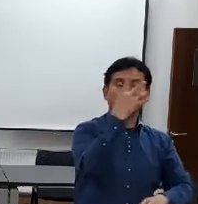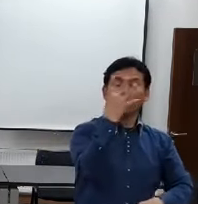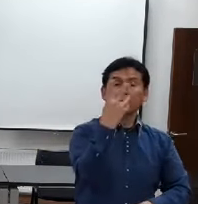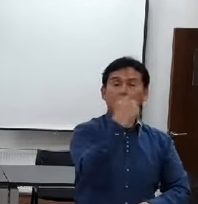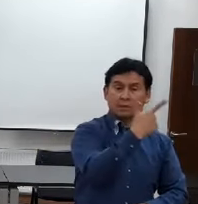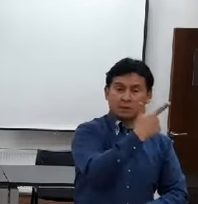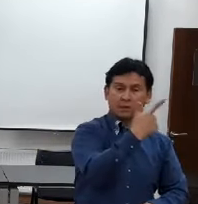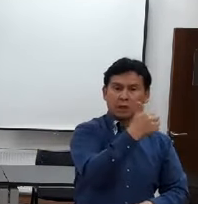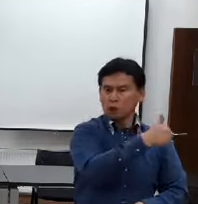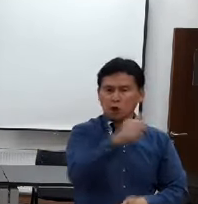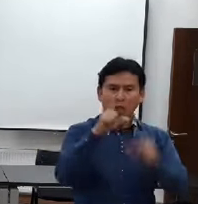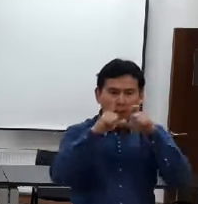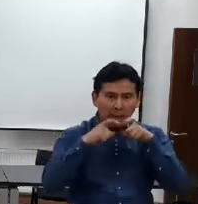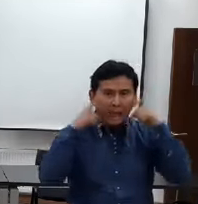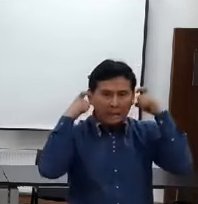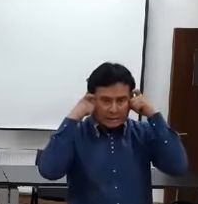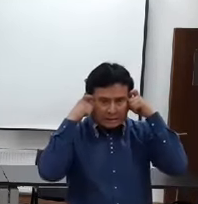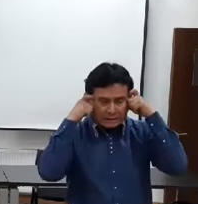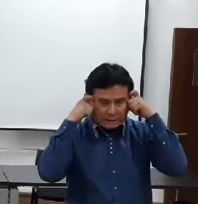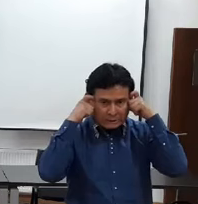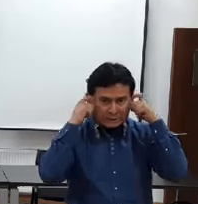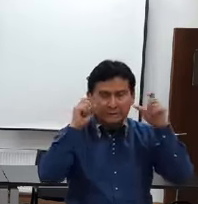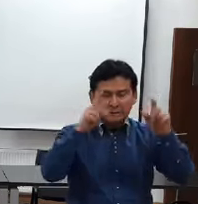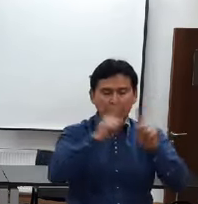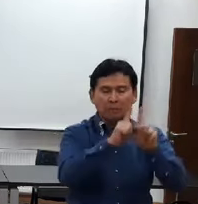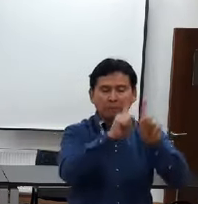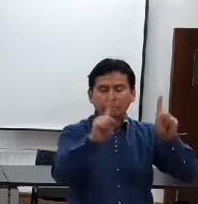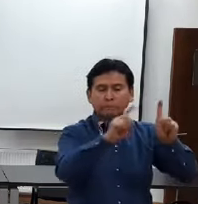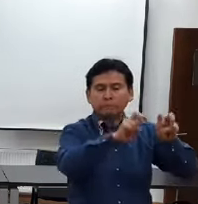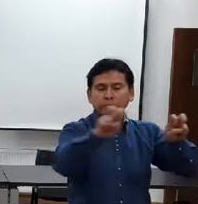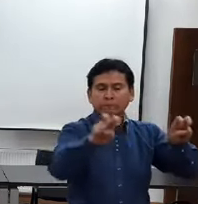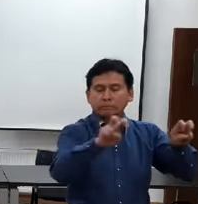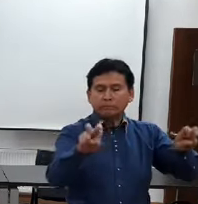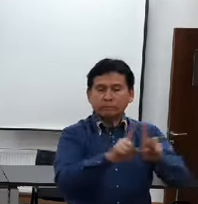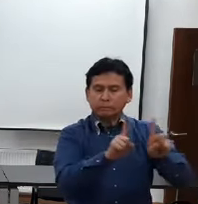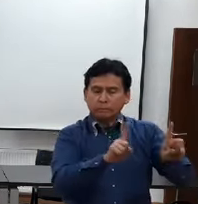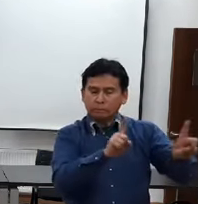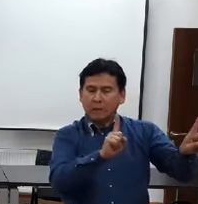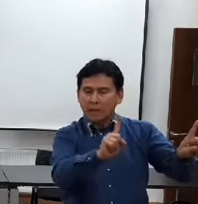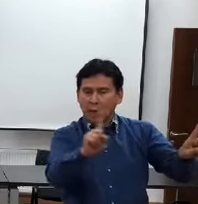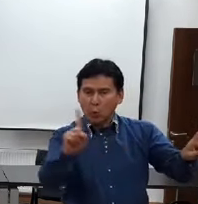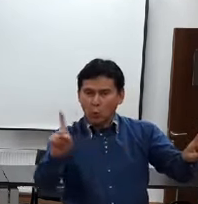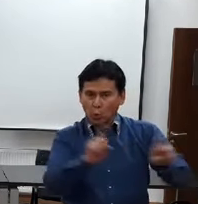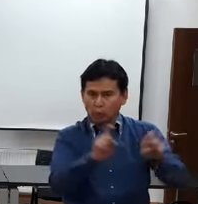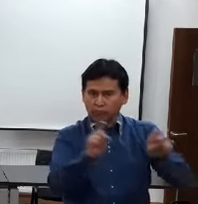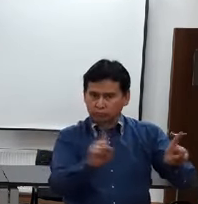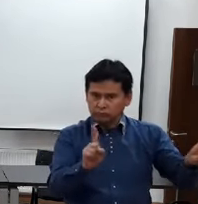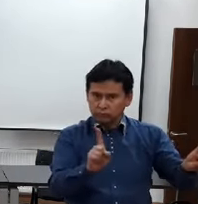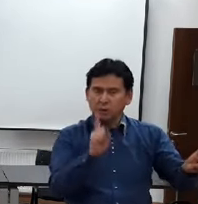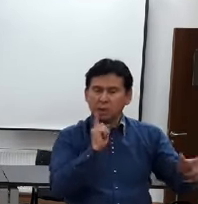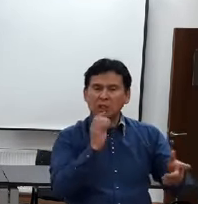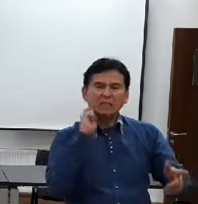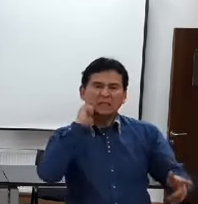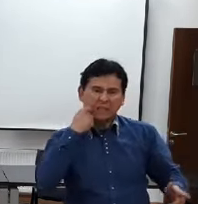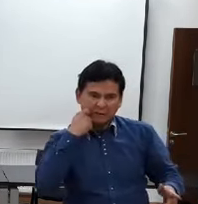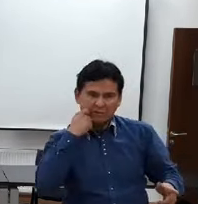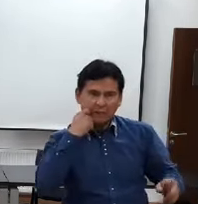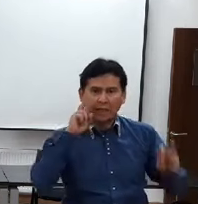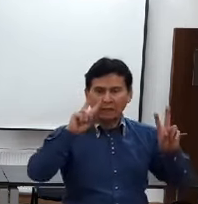todas con mascarilla y con el distanciamiento que corresponde de acuerdo a lo que significa